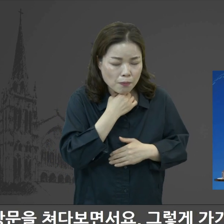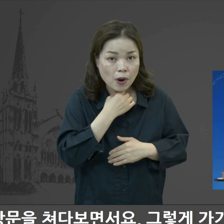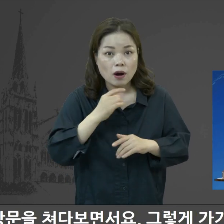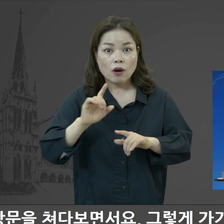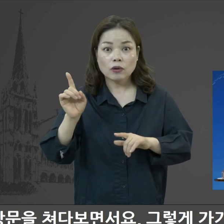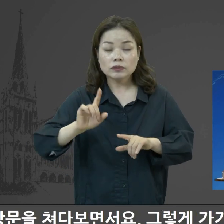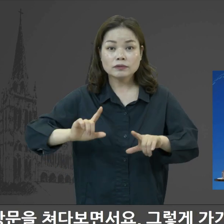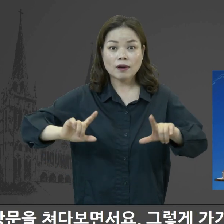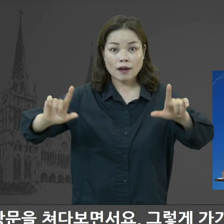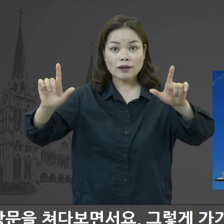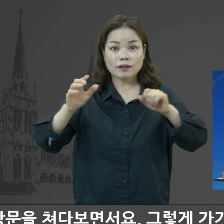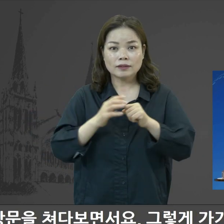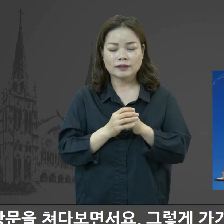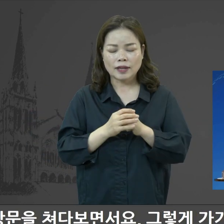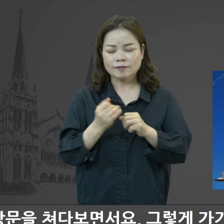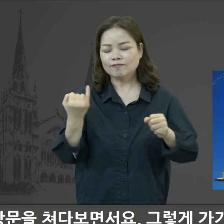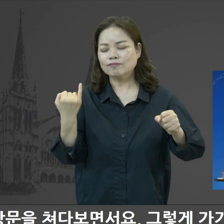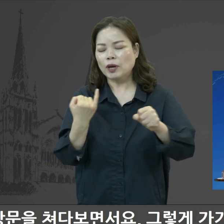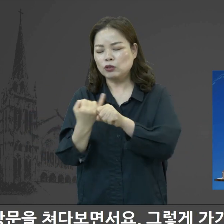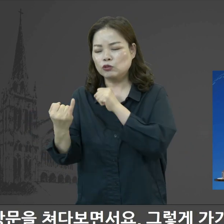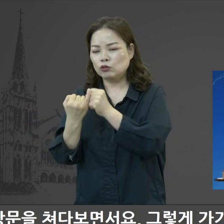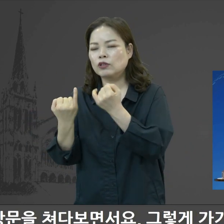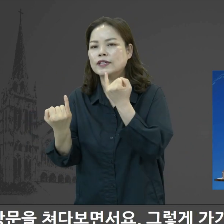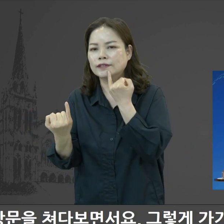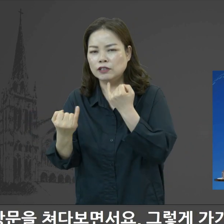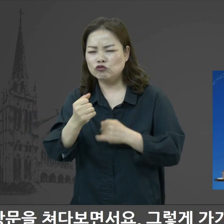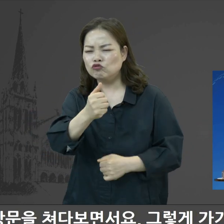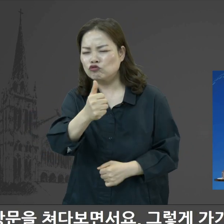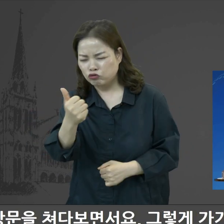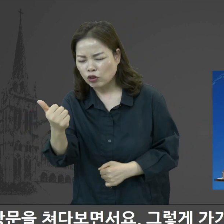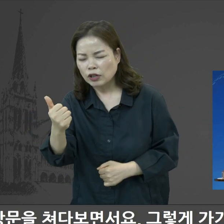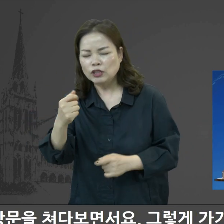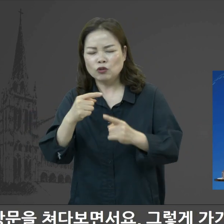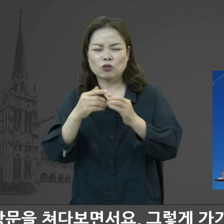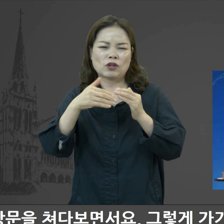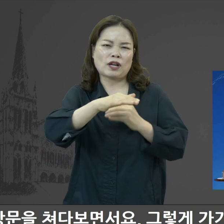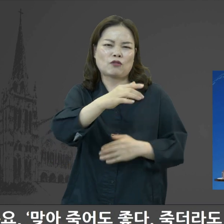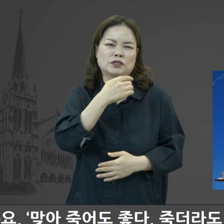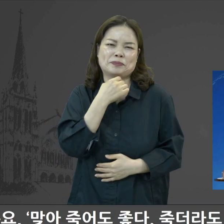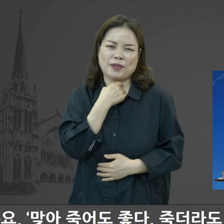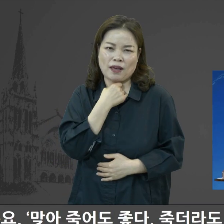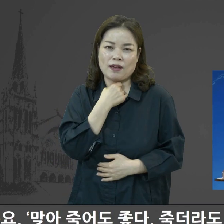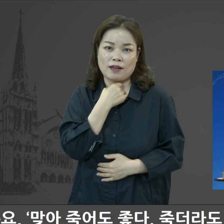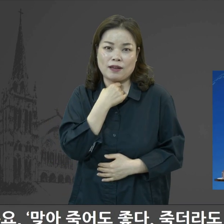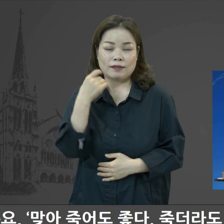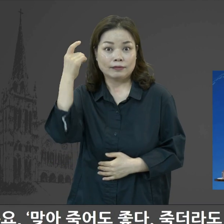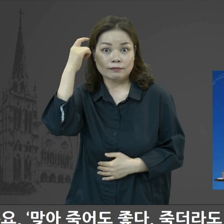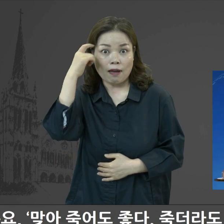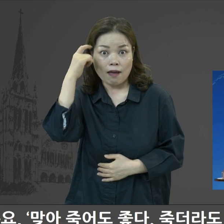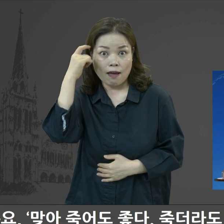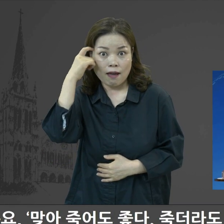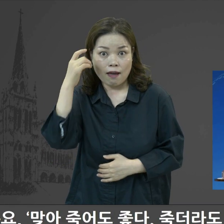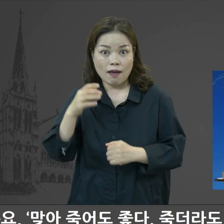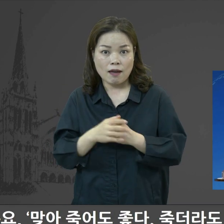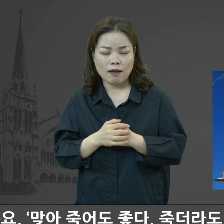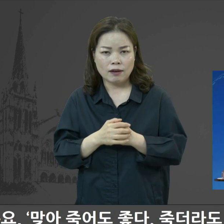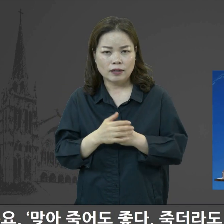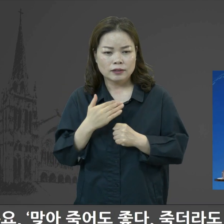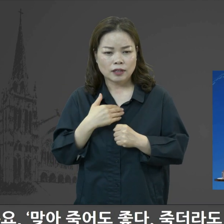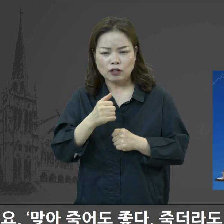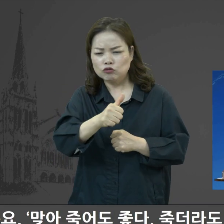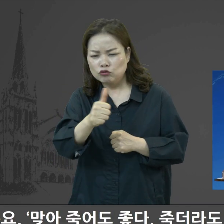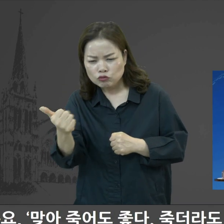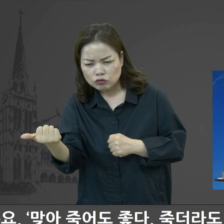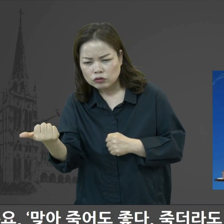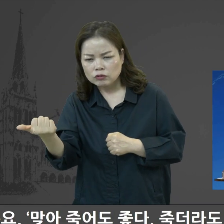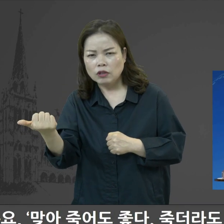날은요 맞아 죽어도 좋다, 죽더라도 그냥 교회나 한번 나가보고 죽자 이런 생각이 들고요. 왠지 제가